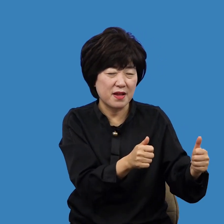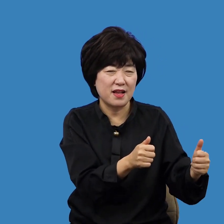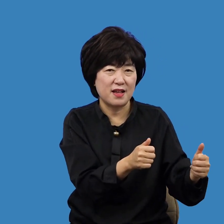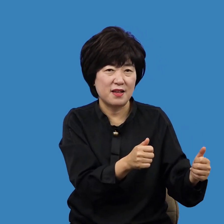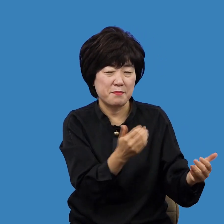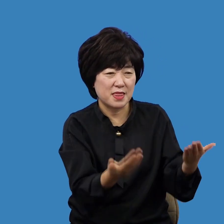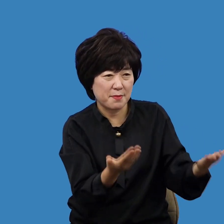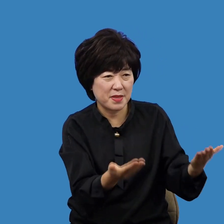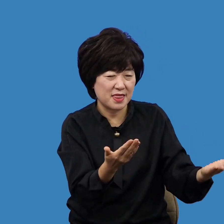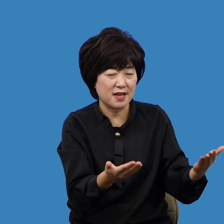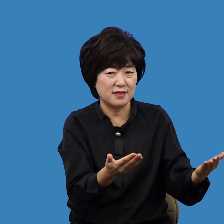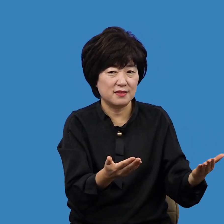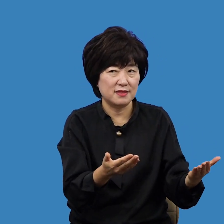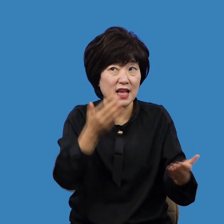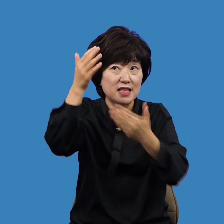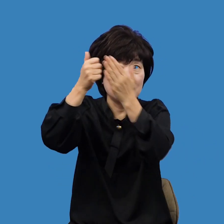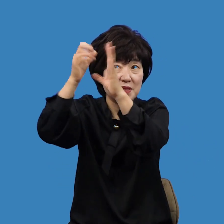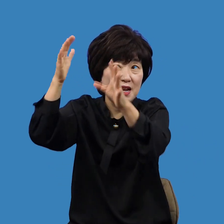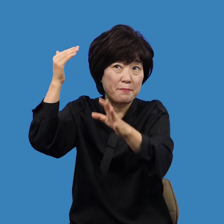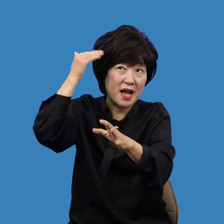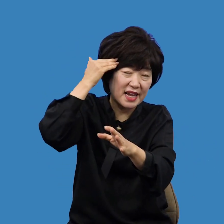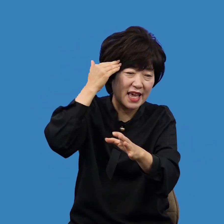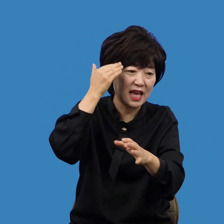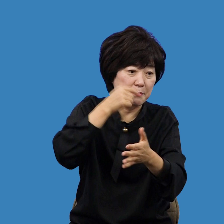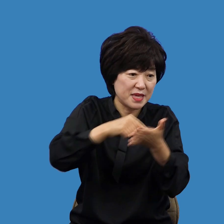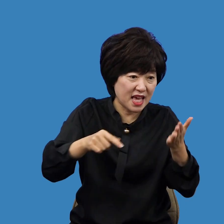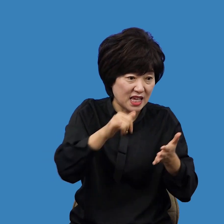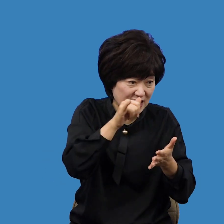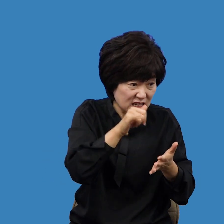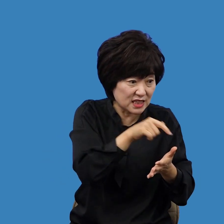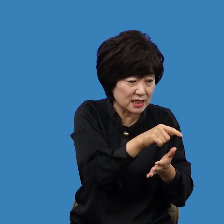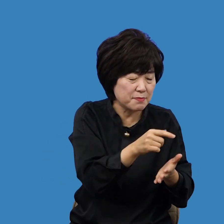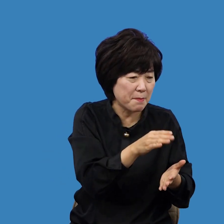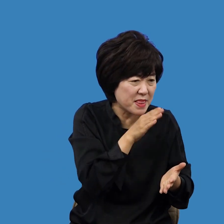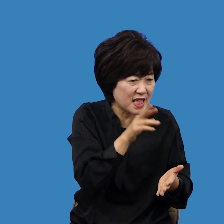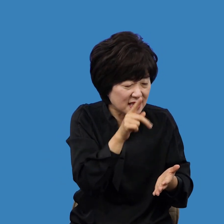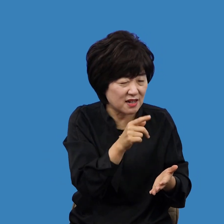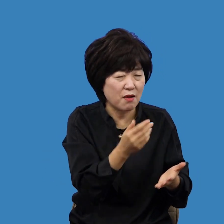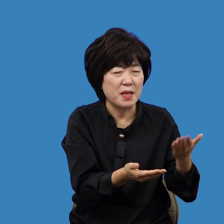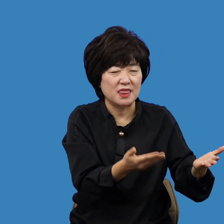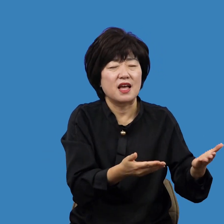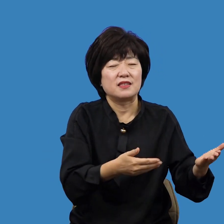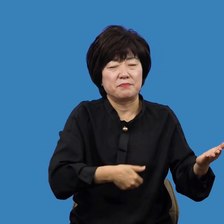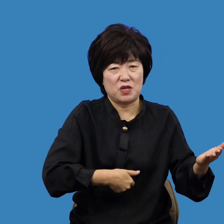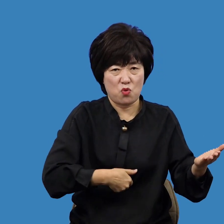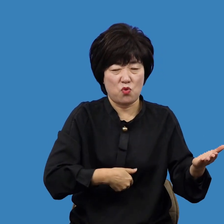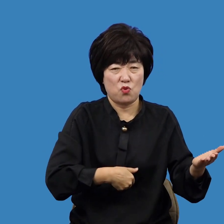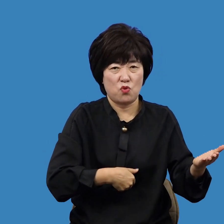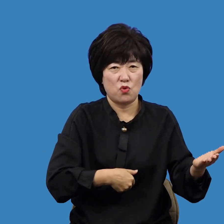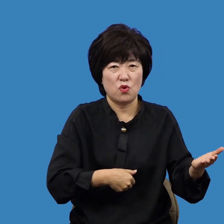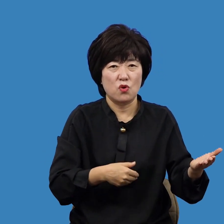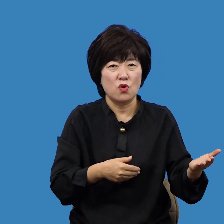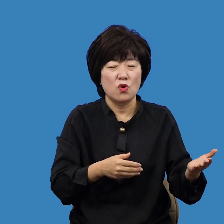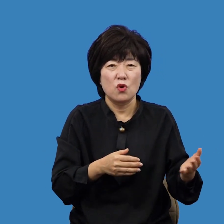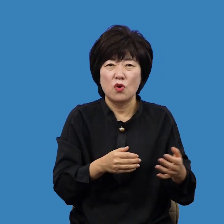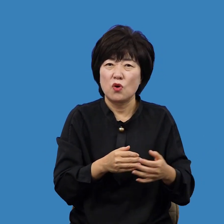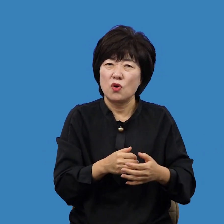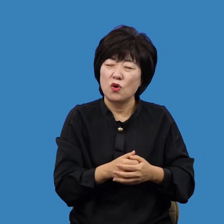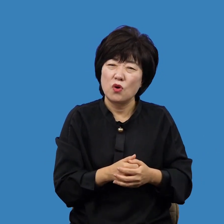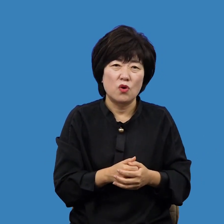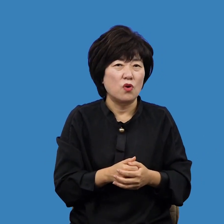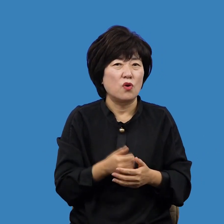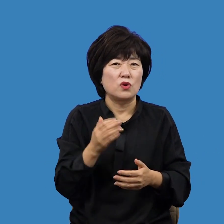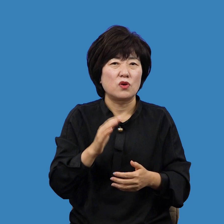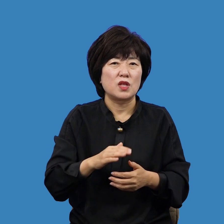나라에 치명적인 어떤 문제가 생기는 일들이 있죠. 그런데 보통 우리가 이 하나님 나라의 치명적인 문제 때문에 옳고